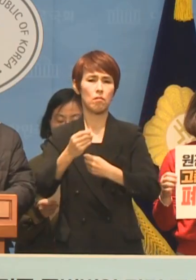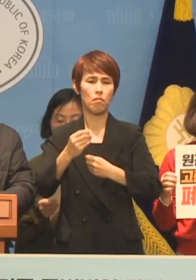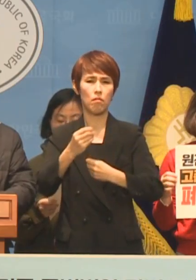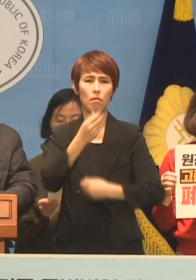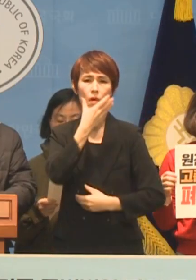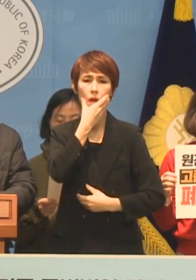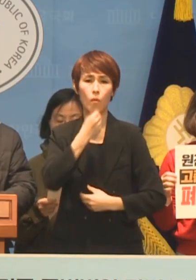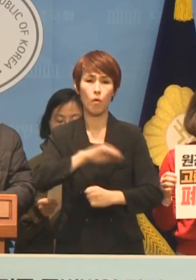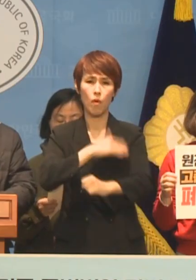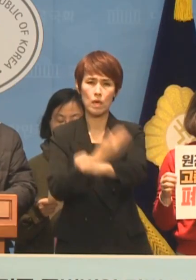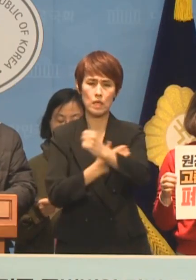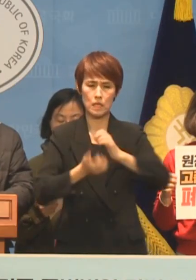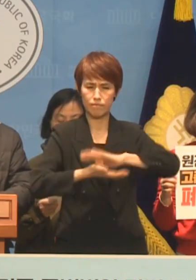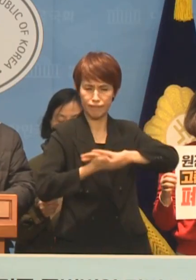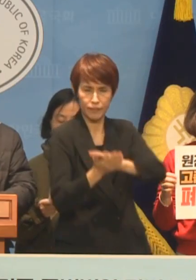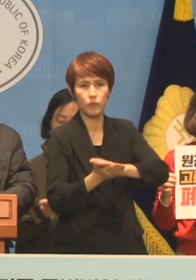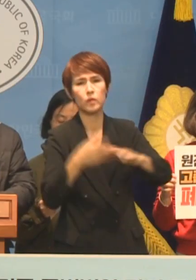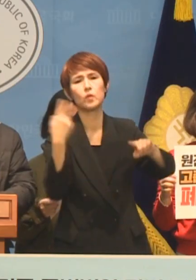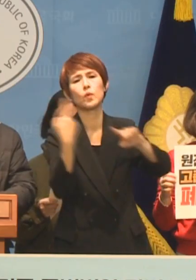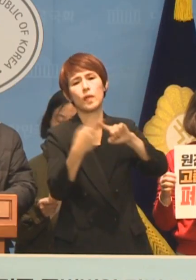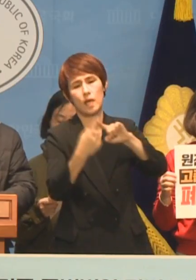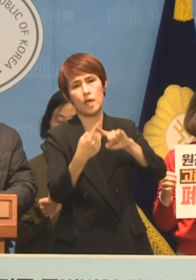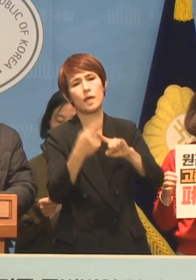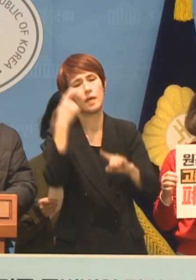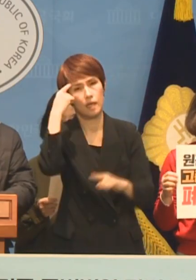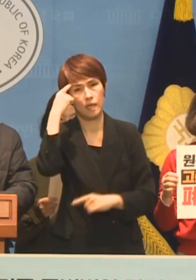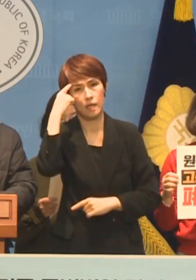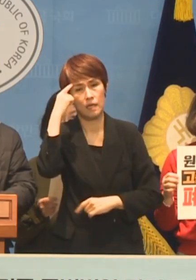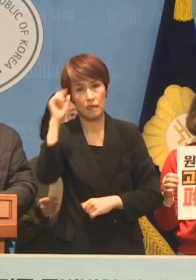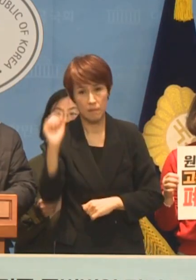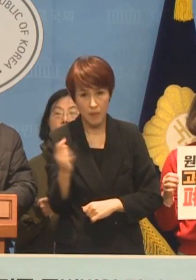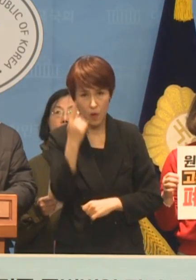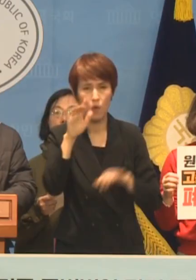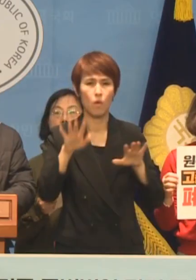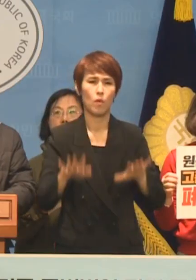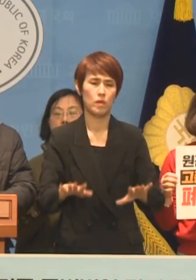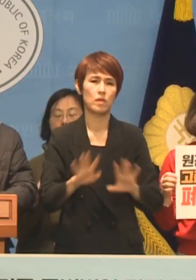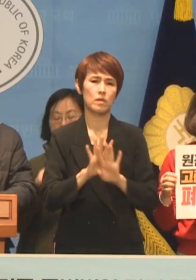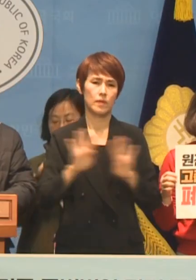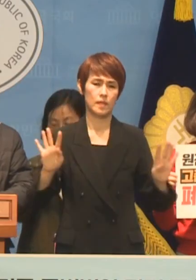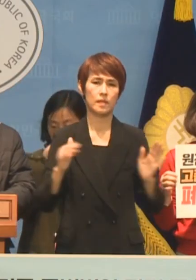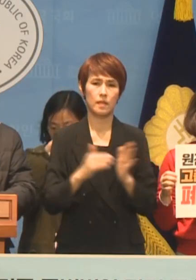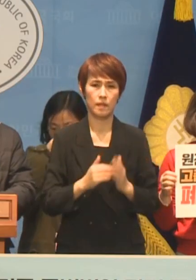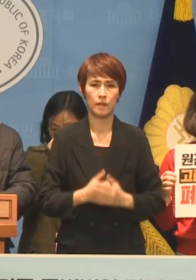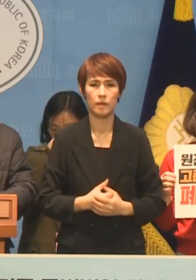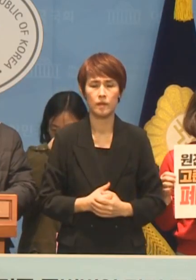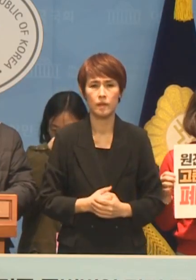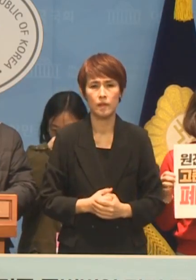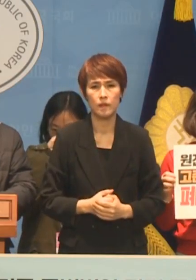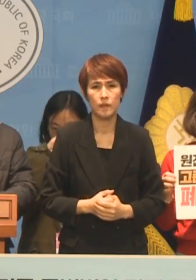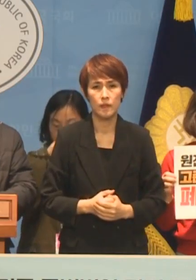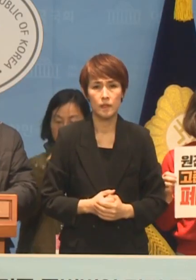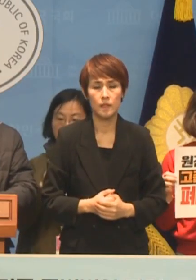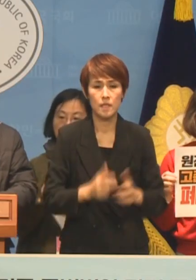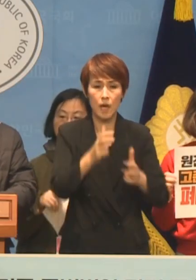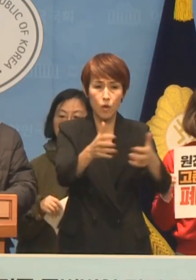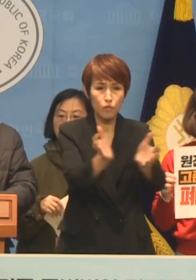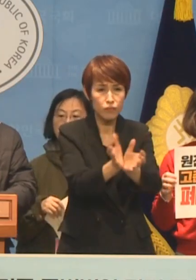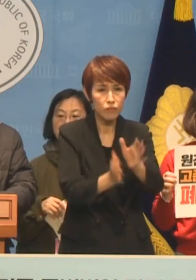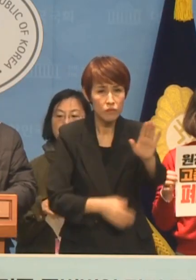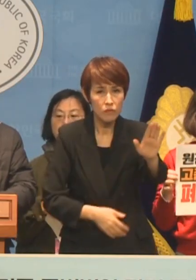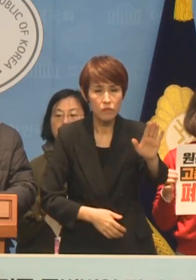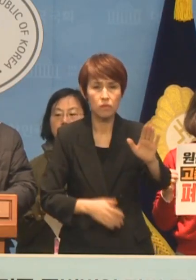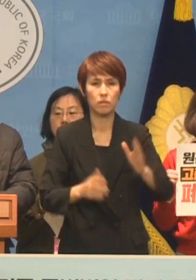행복할 권리를 무참히 짓밟는 내용을 담고 있기에 피를 토하는 심정으로 국회 소통관에 섰다. 산업부가